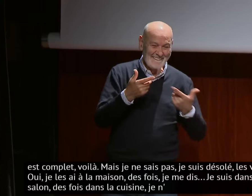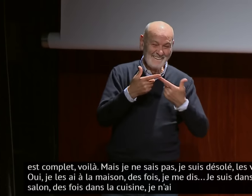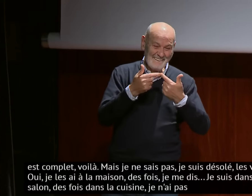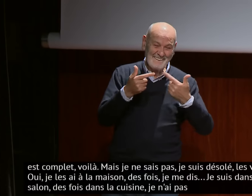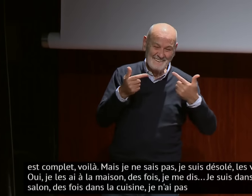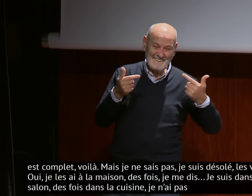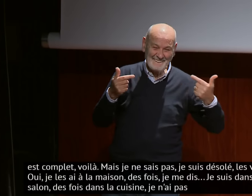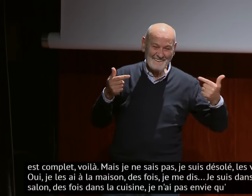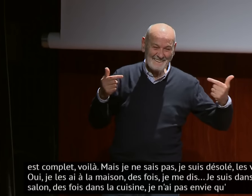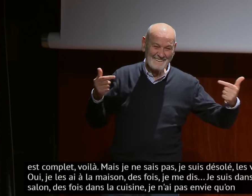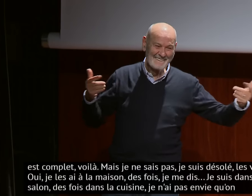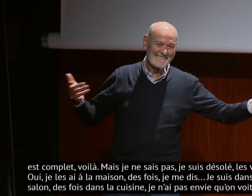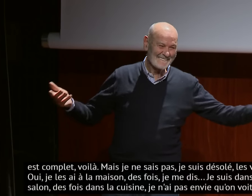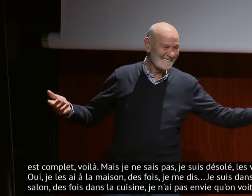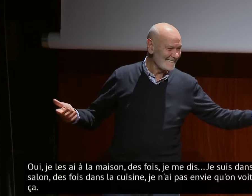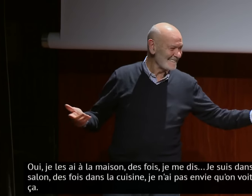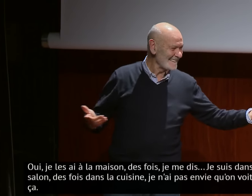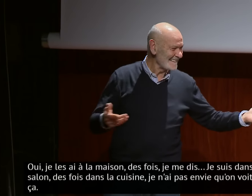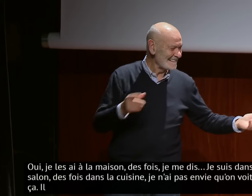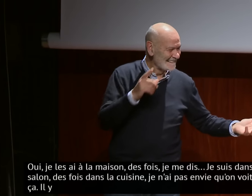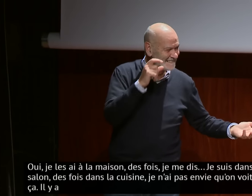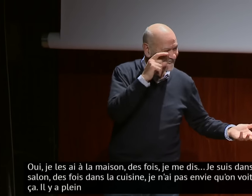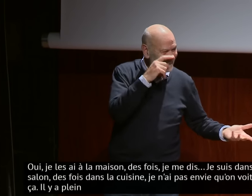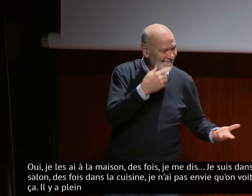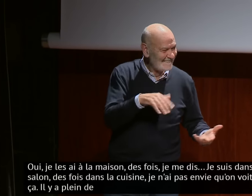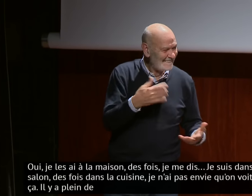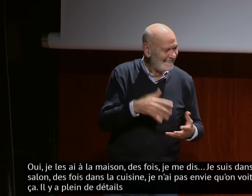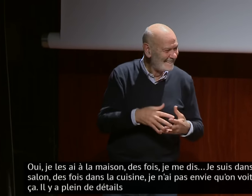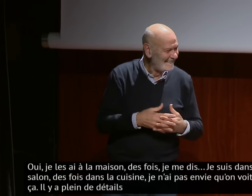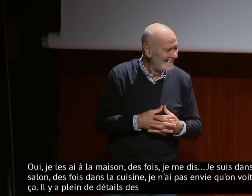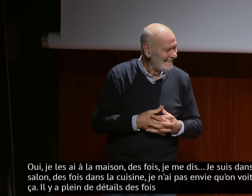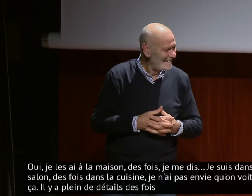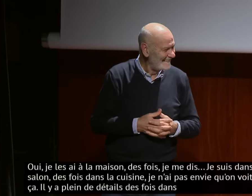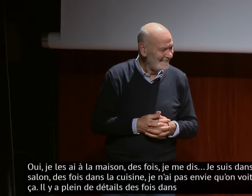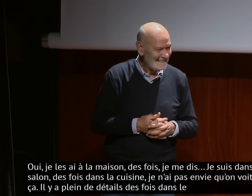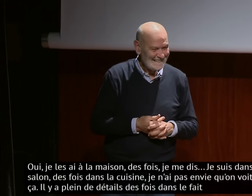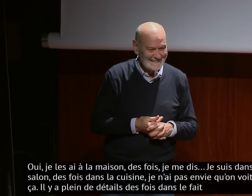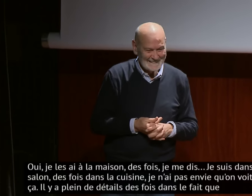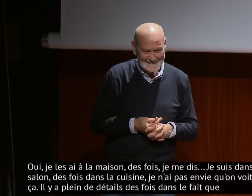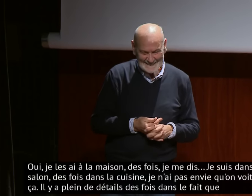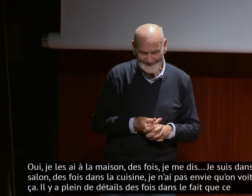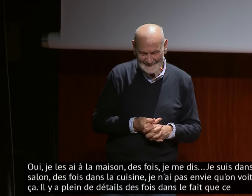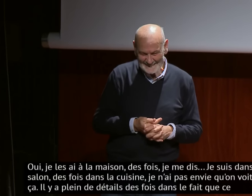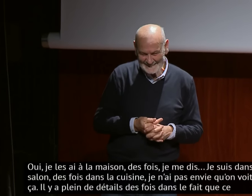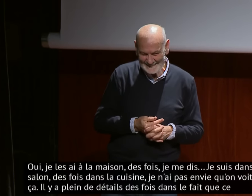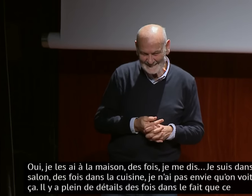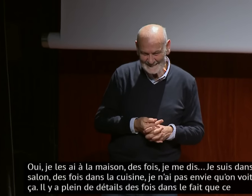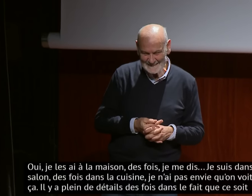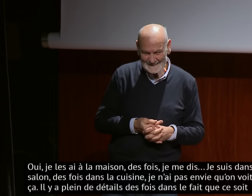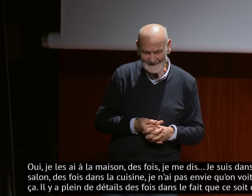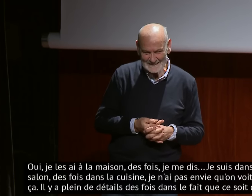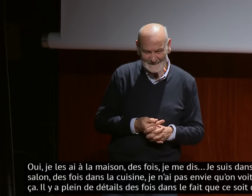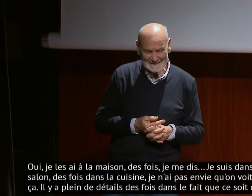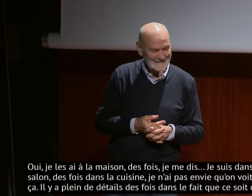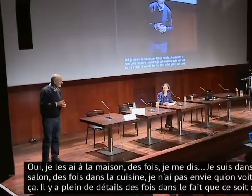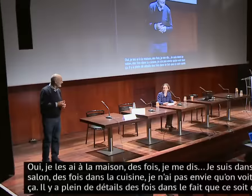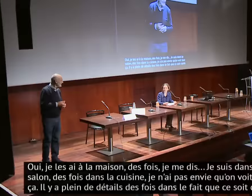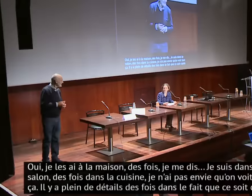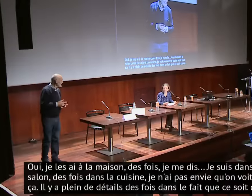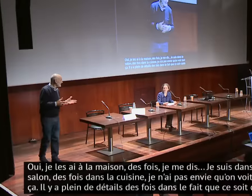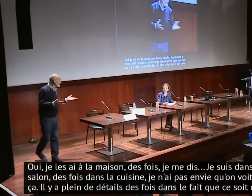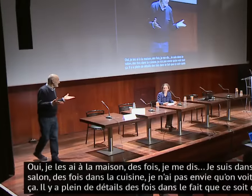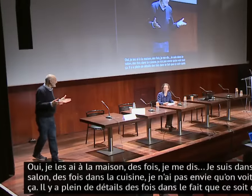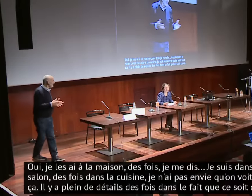ce que je veux dire, il y a plein de détails des fois dans le fait de, que ce soit capté, c'est pas évident.